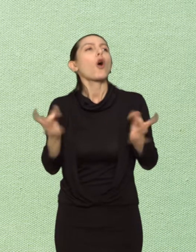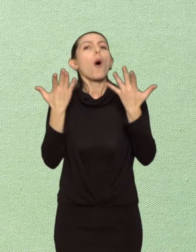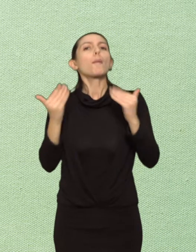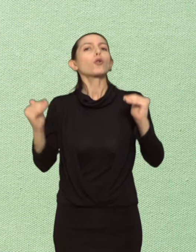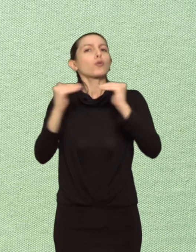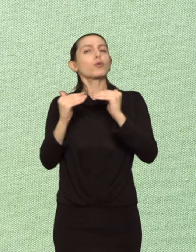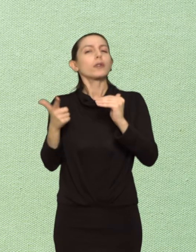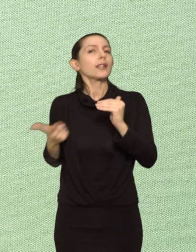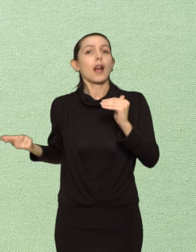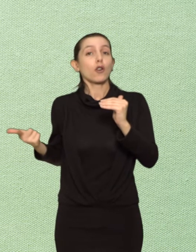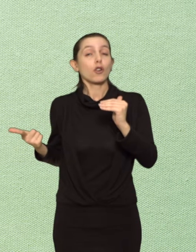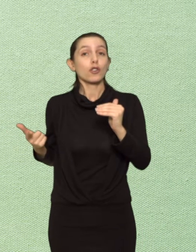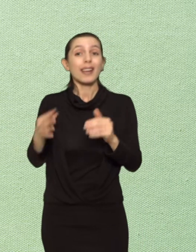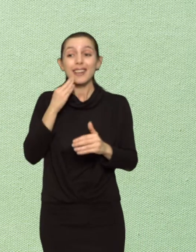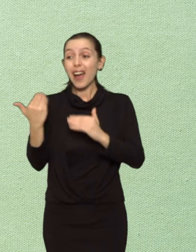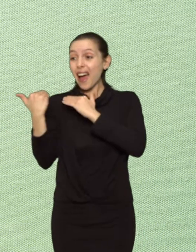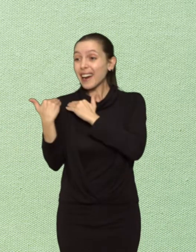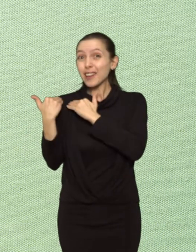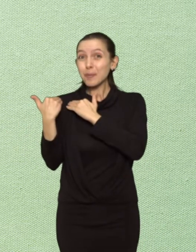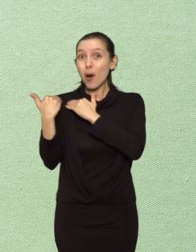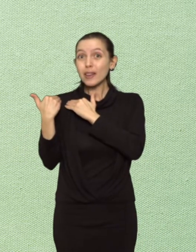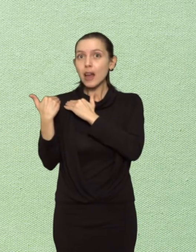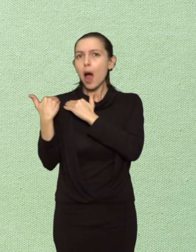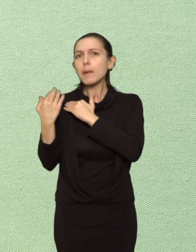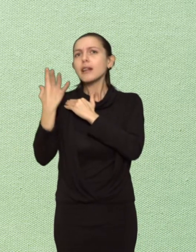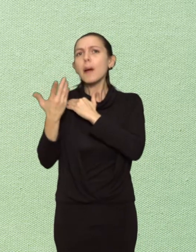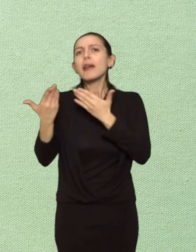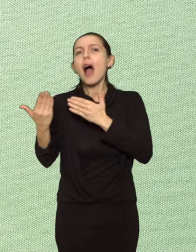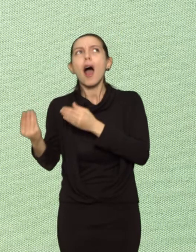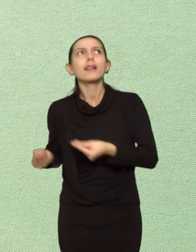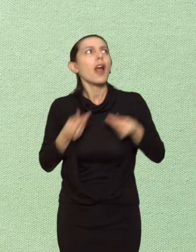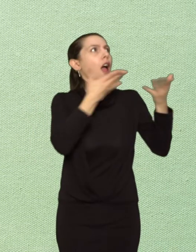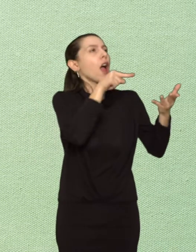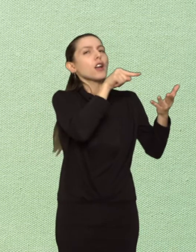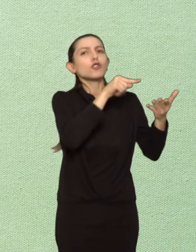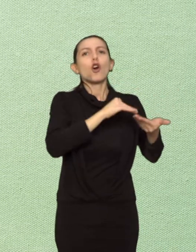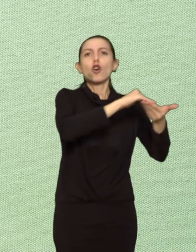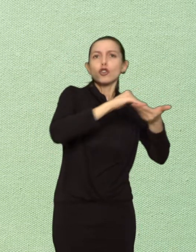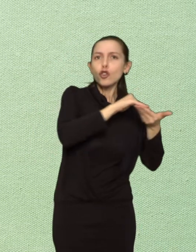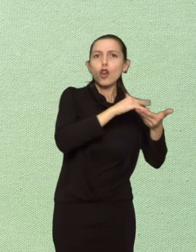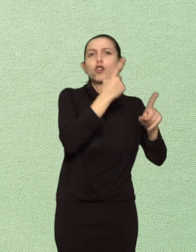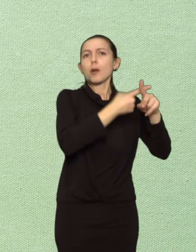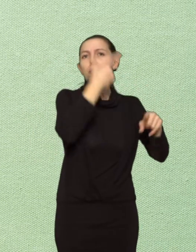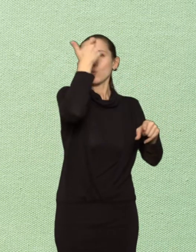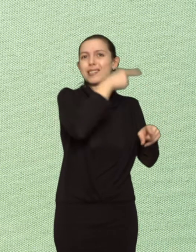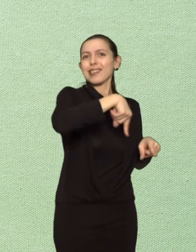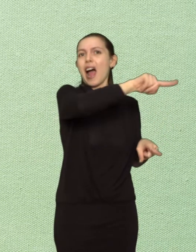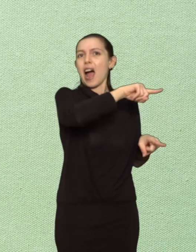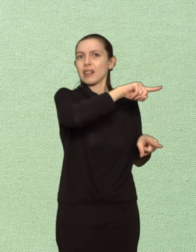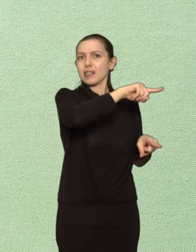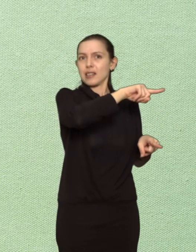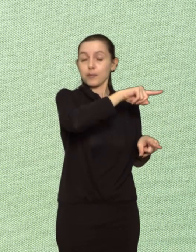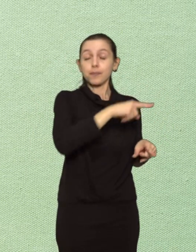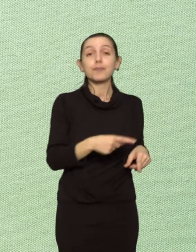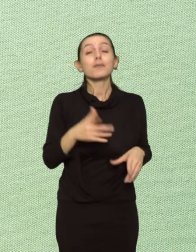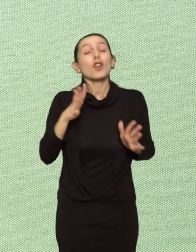viene trasferita alla società e agli stati per quella condizione. Forse è il caso